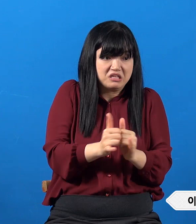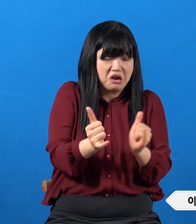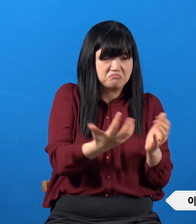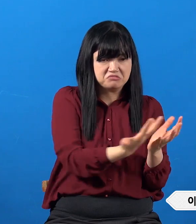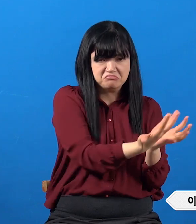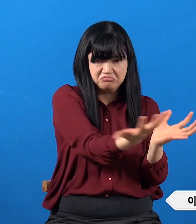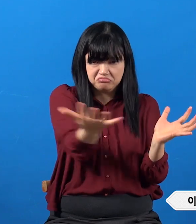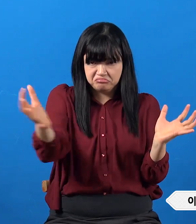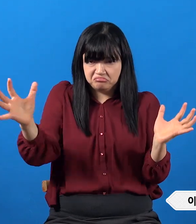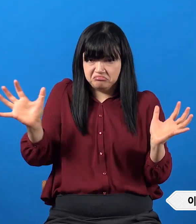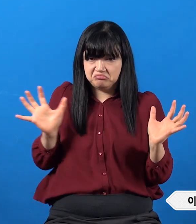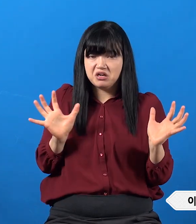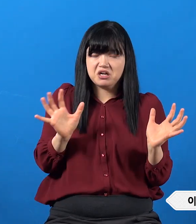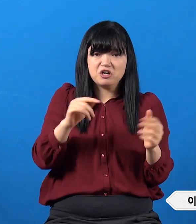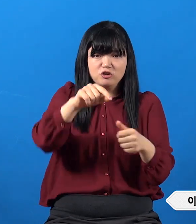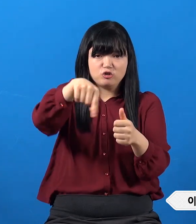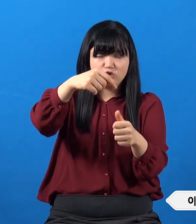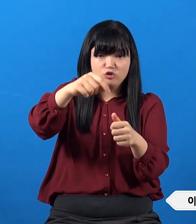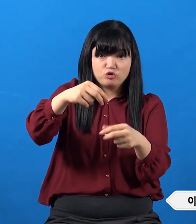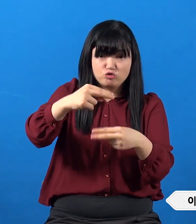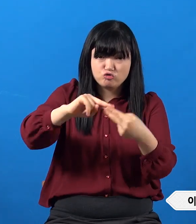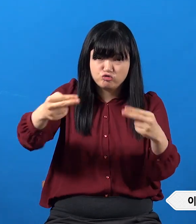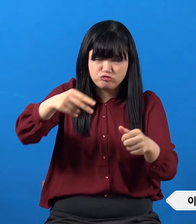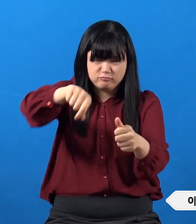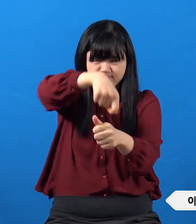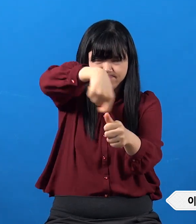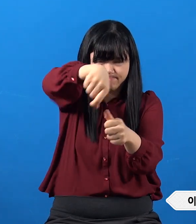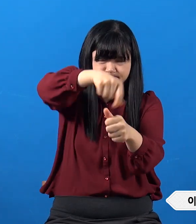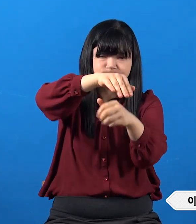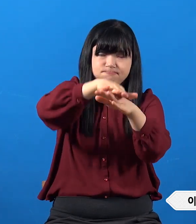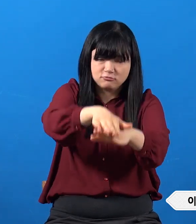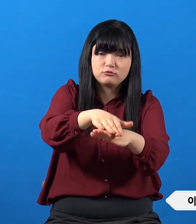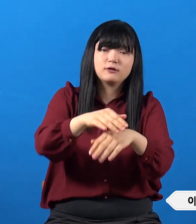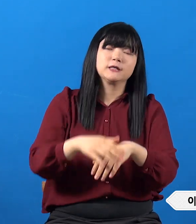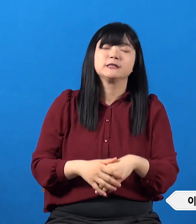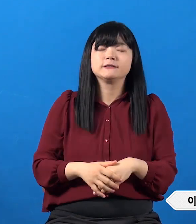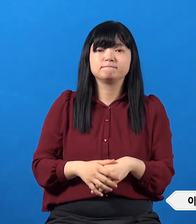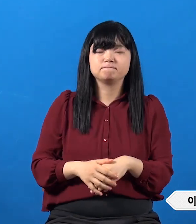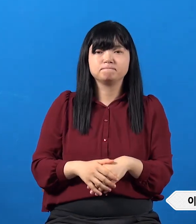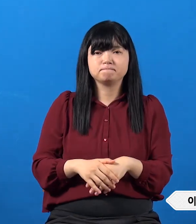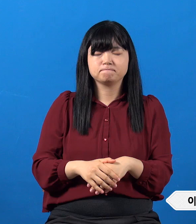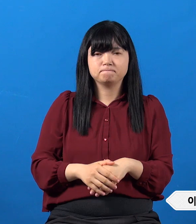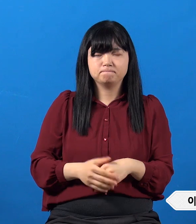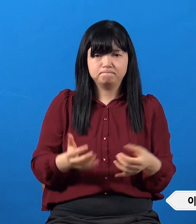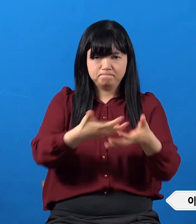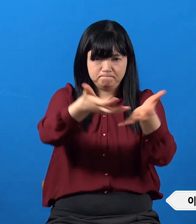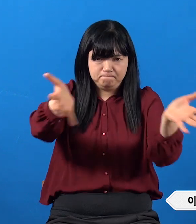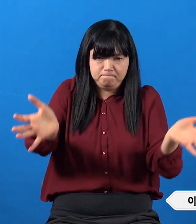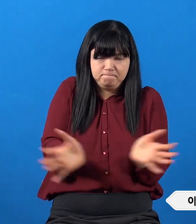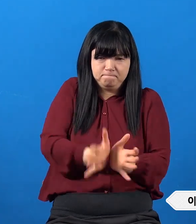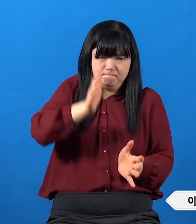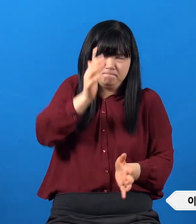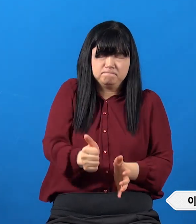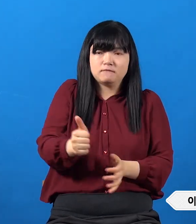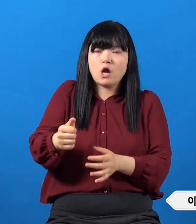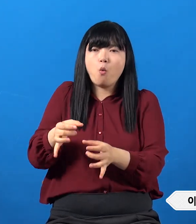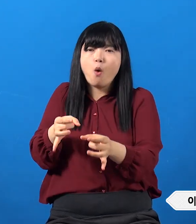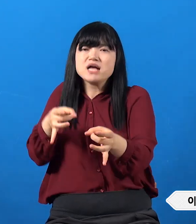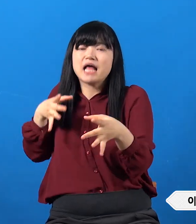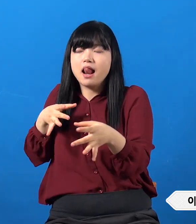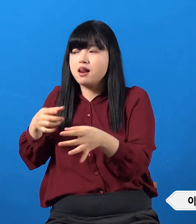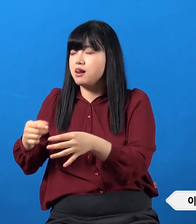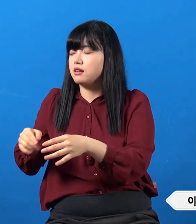공중마당에다가 줄로 다 매놓고 포박을 해놓고 추장이 옆에 화살을 쏘는